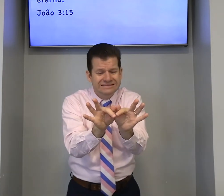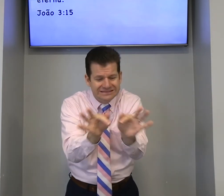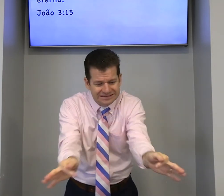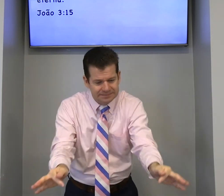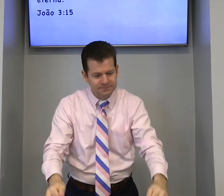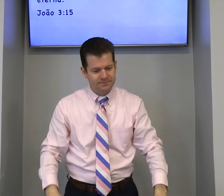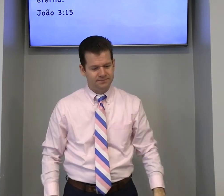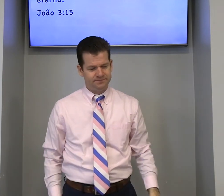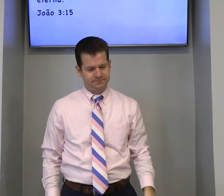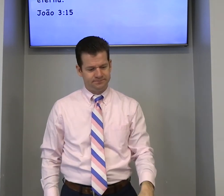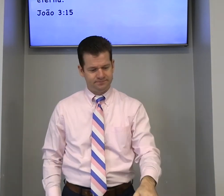É simples.